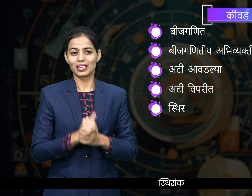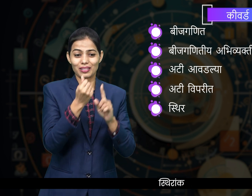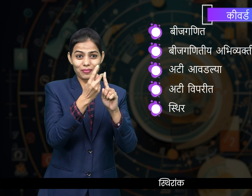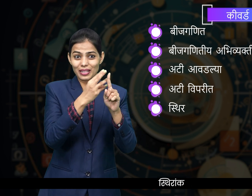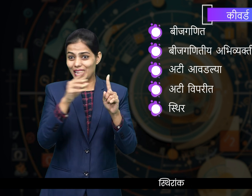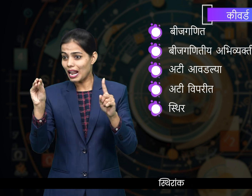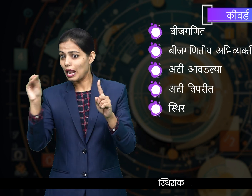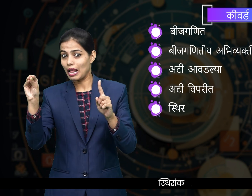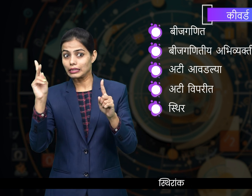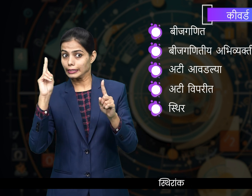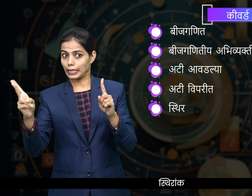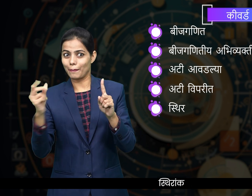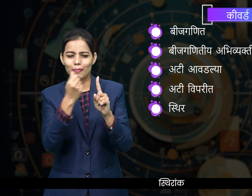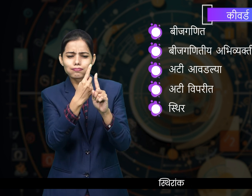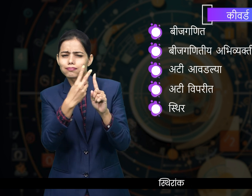स्थिरांक.